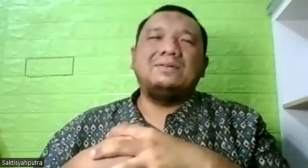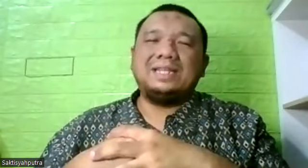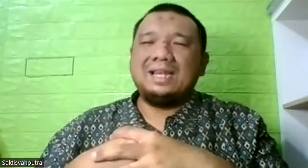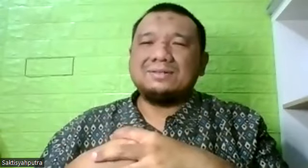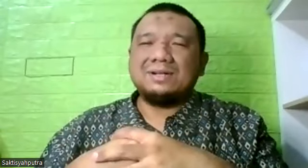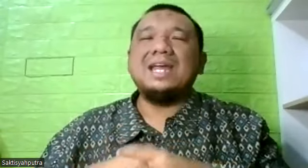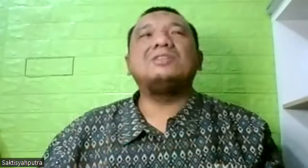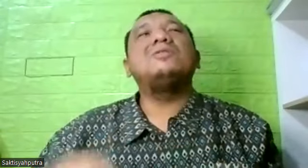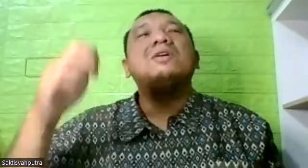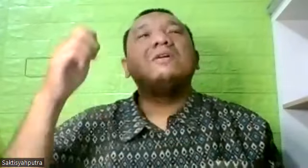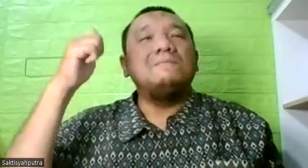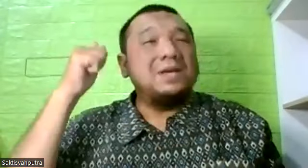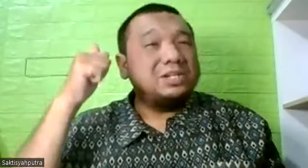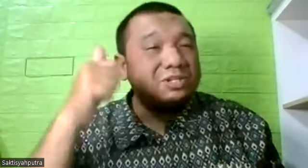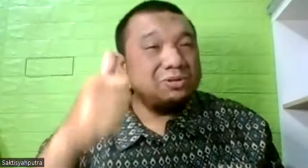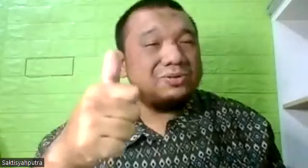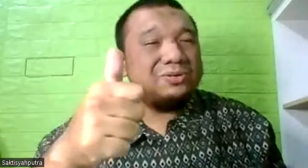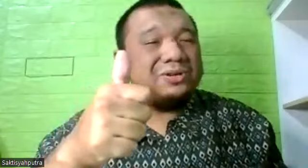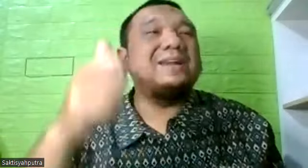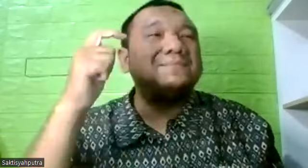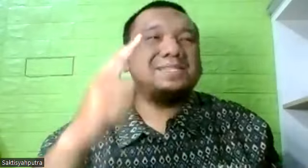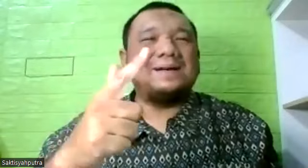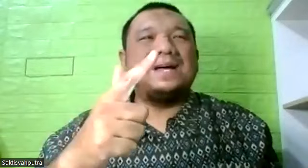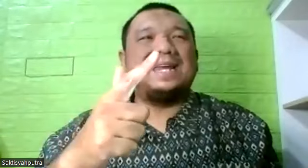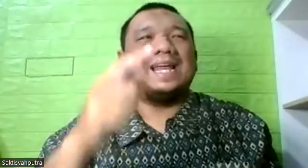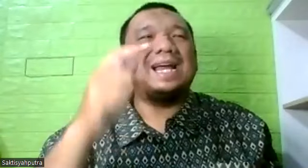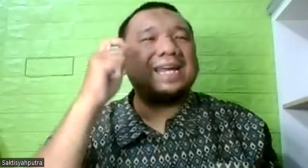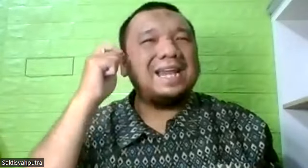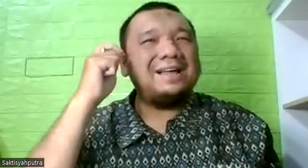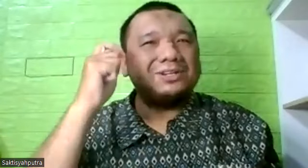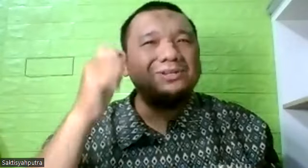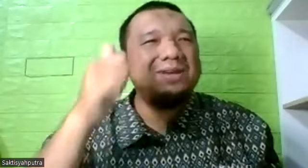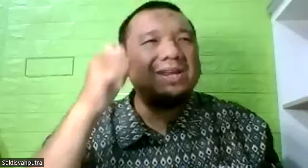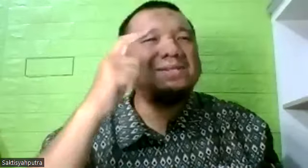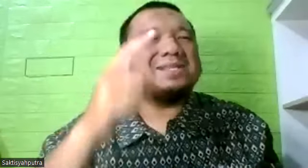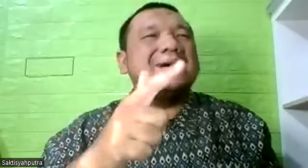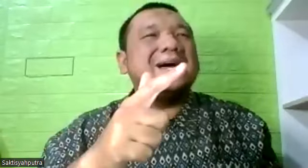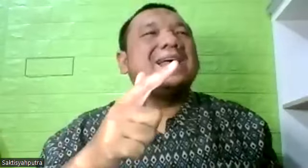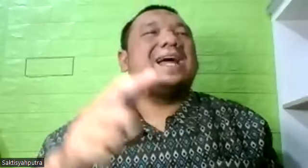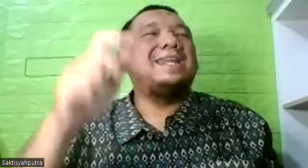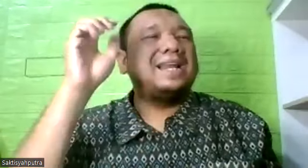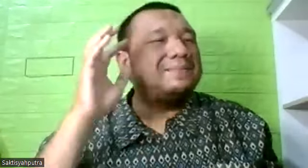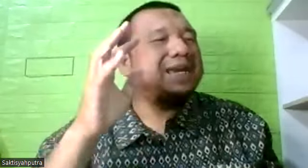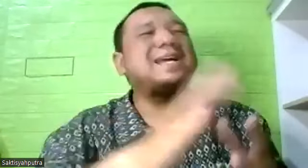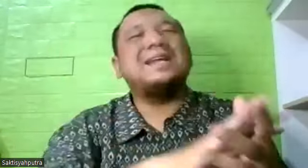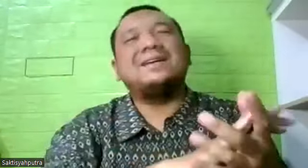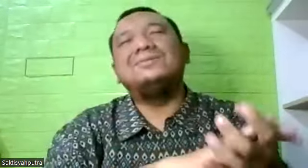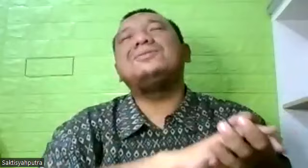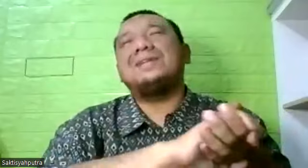yaitu bersyukur dan bersabar Yakinlah bersyukur dan bersabar adalah kebaikan untuk kita semua